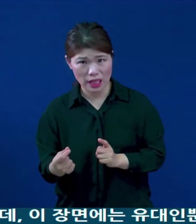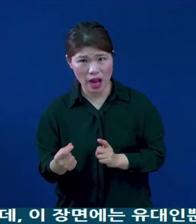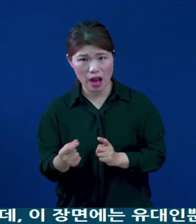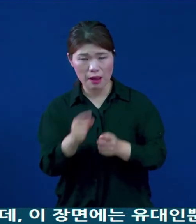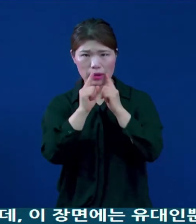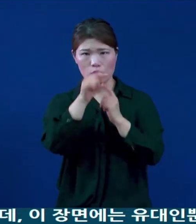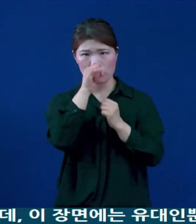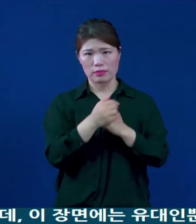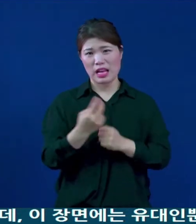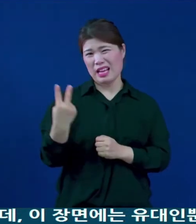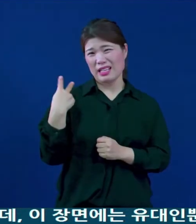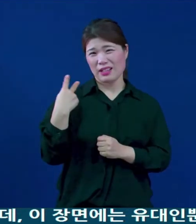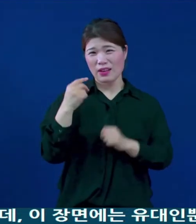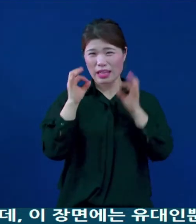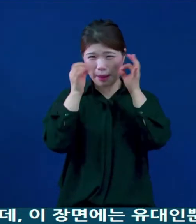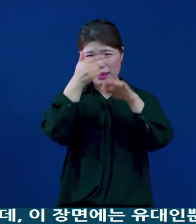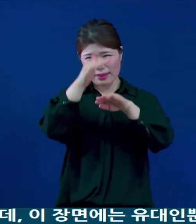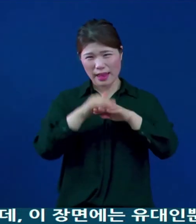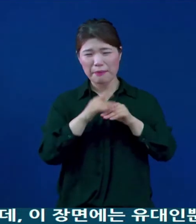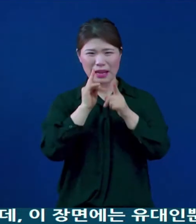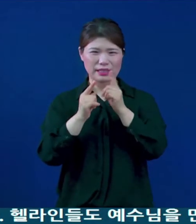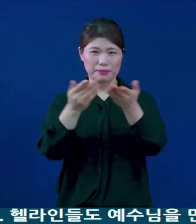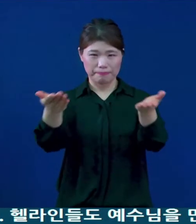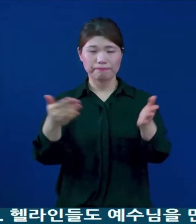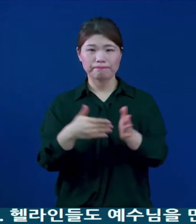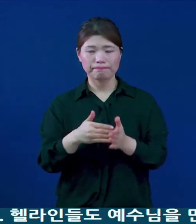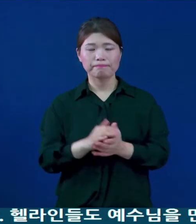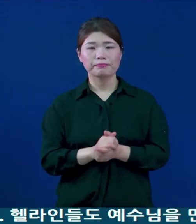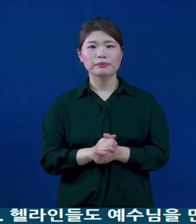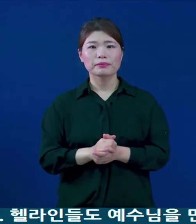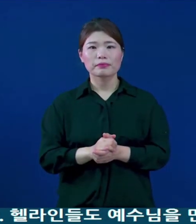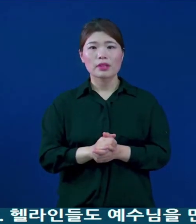집회 가운데 상세히 전했습니다.